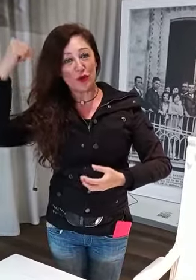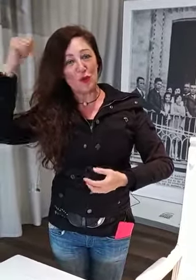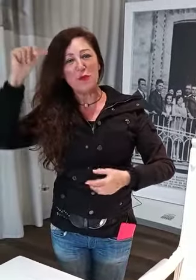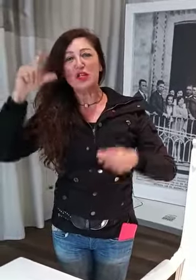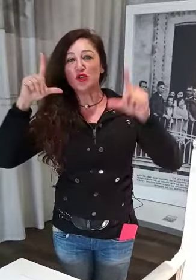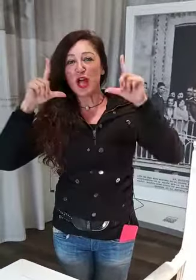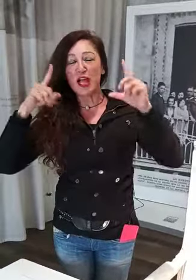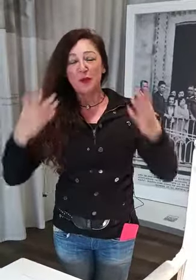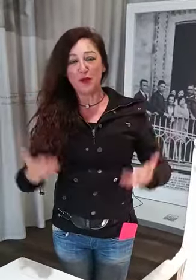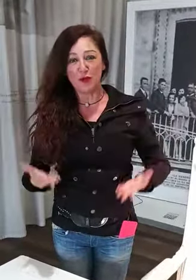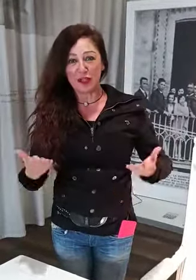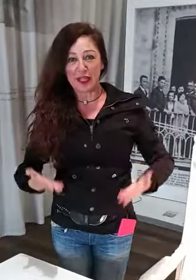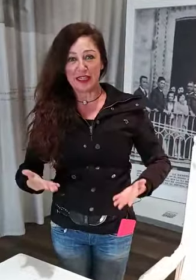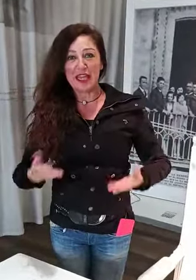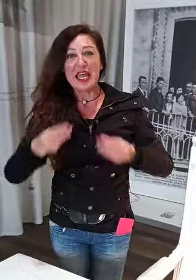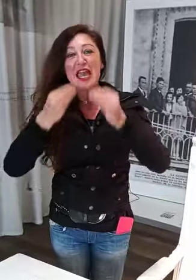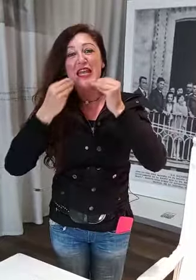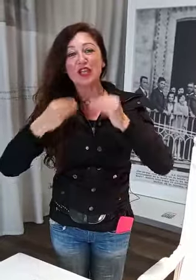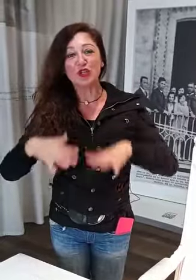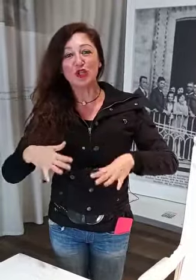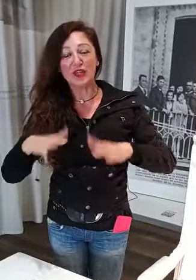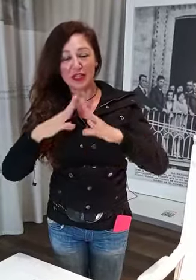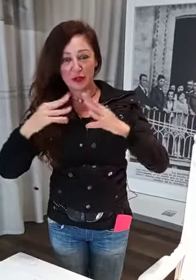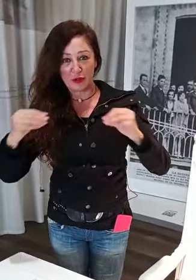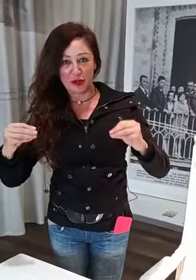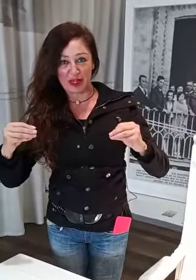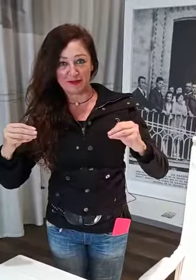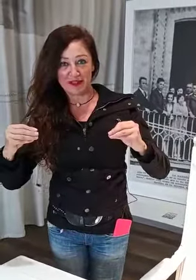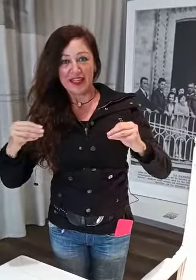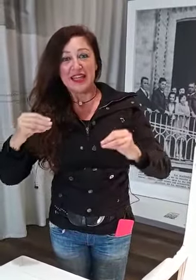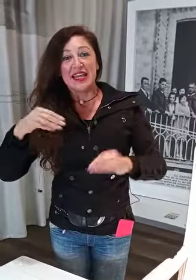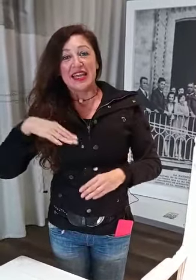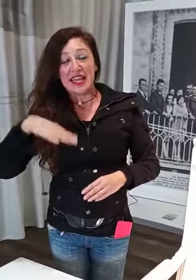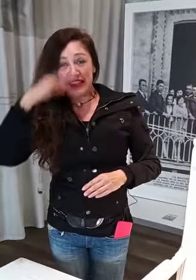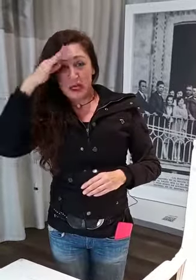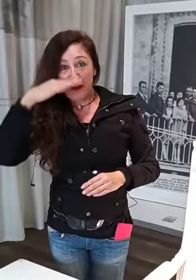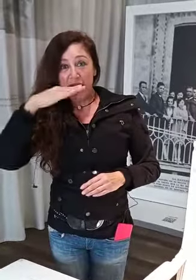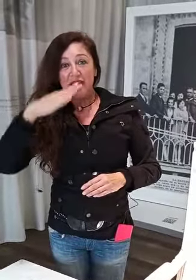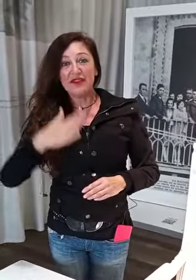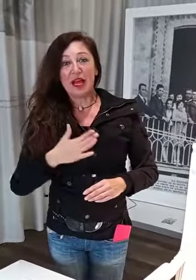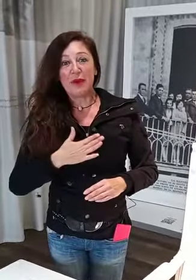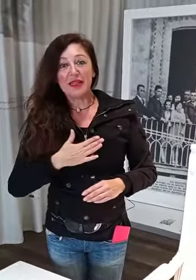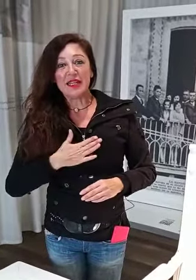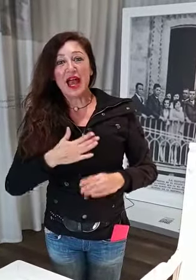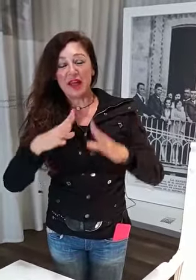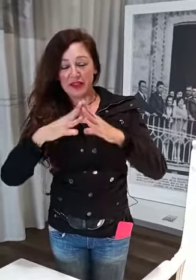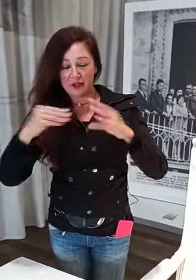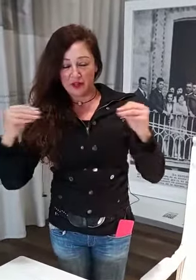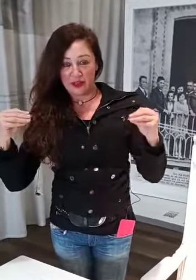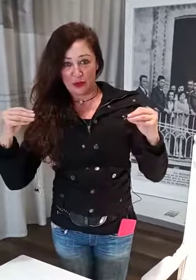un personaje muy importante en la historia de Andalucía. Es el padre de la patria de